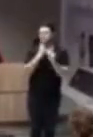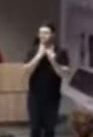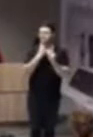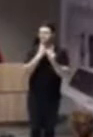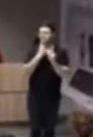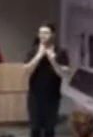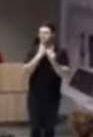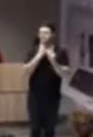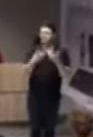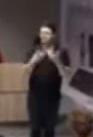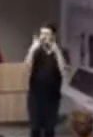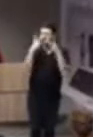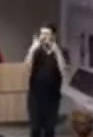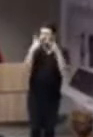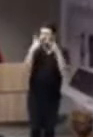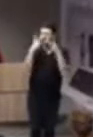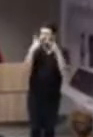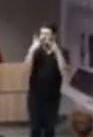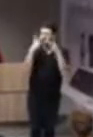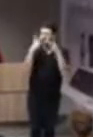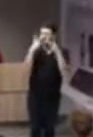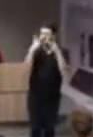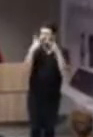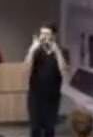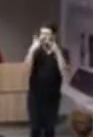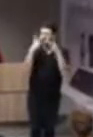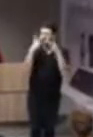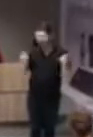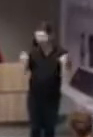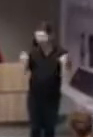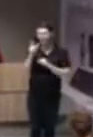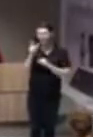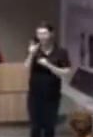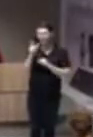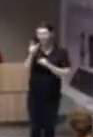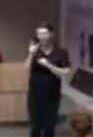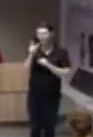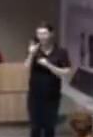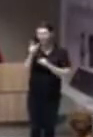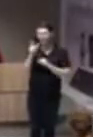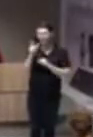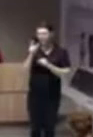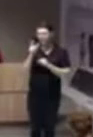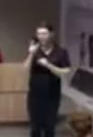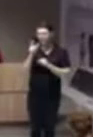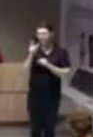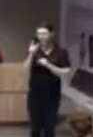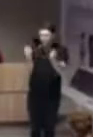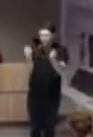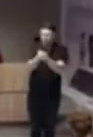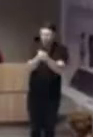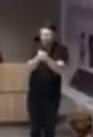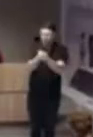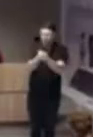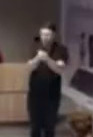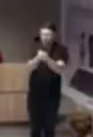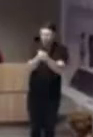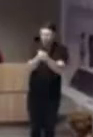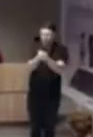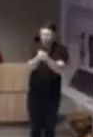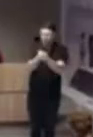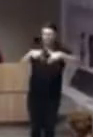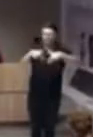diretor na perspectiva de minimizar as diferenças sugere a intenção de invisibilizar a identidade de gênero. A direção